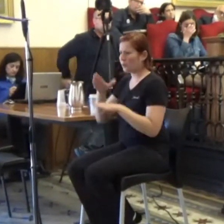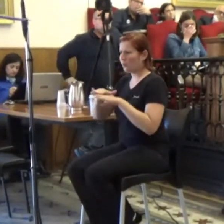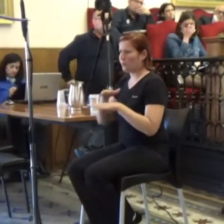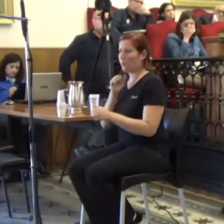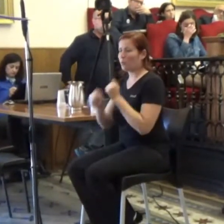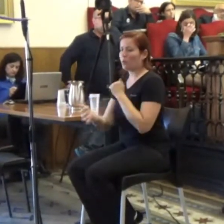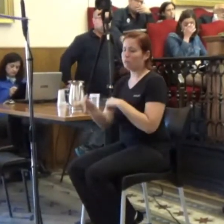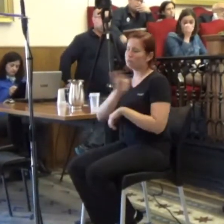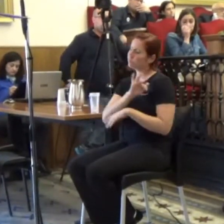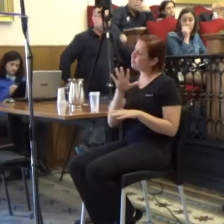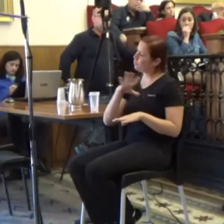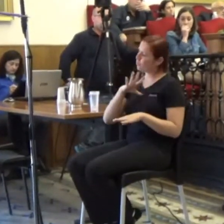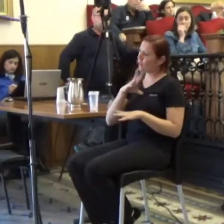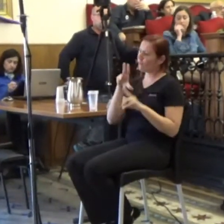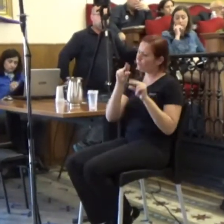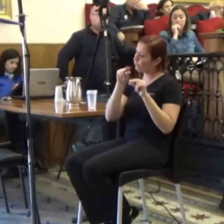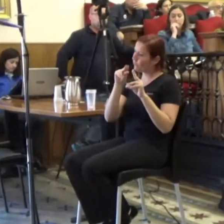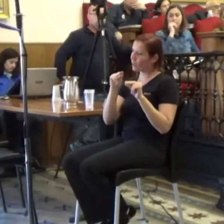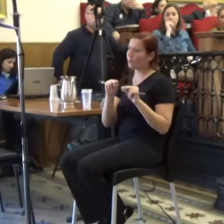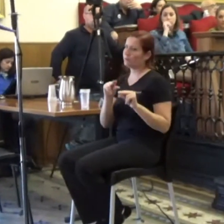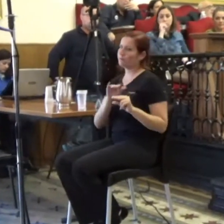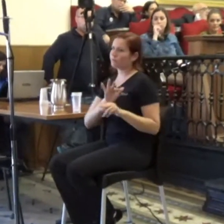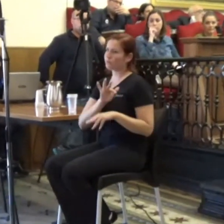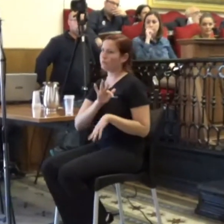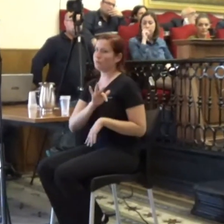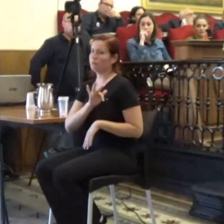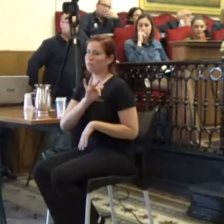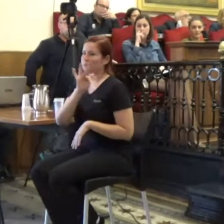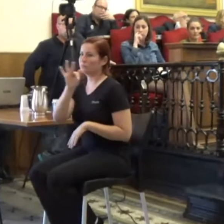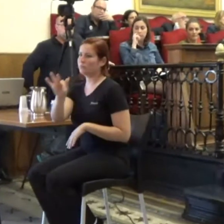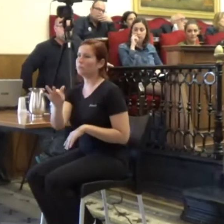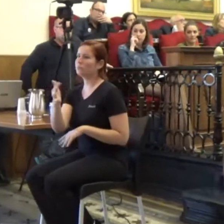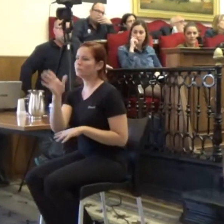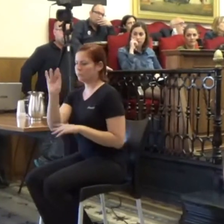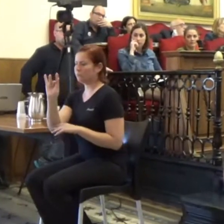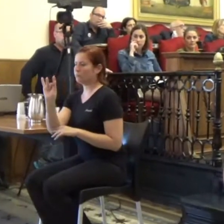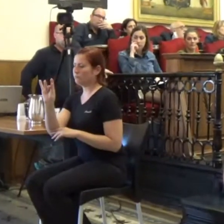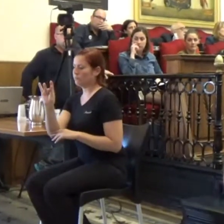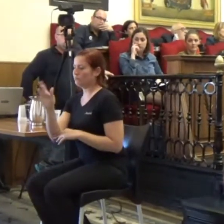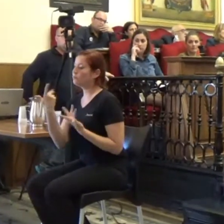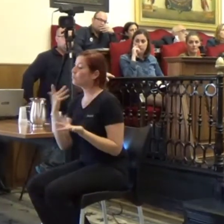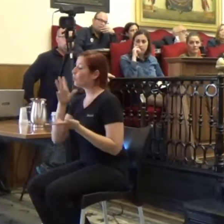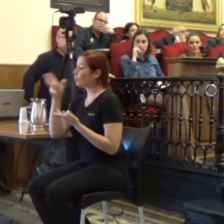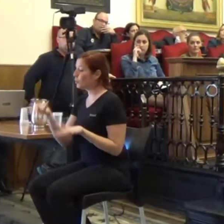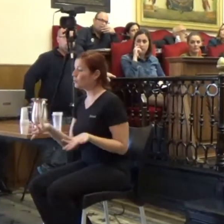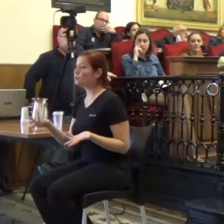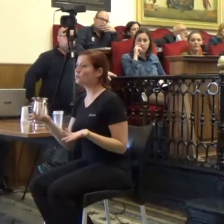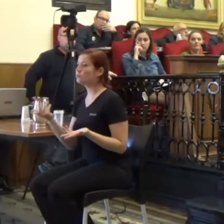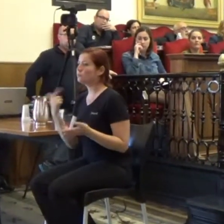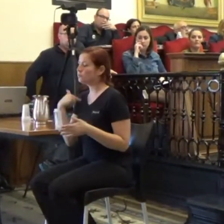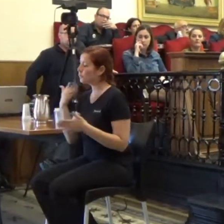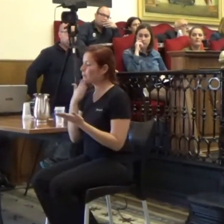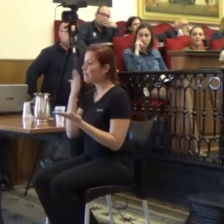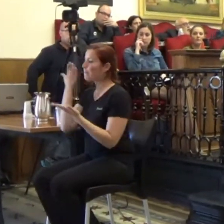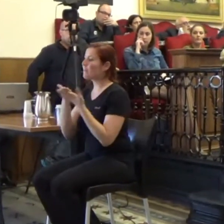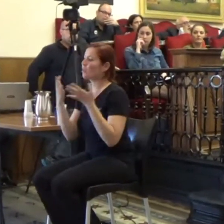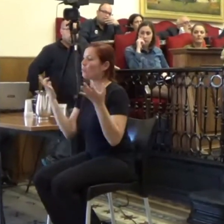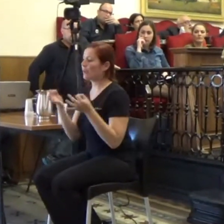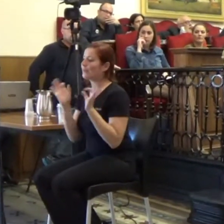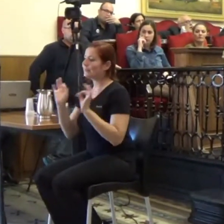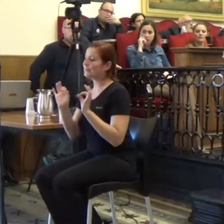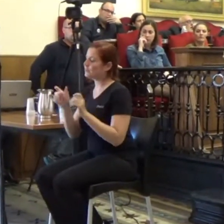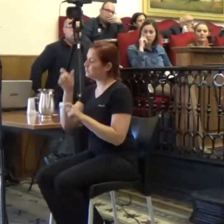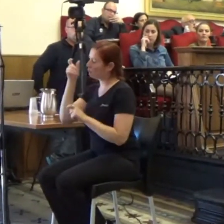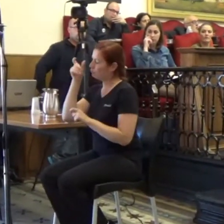caiga enferma. Luego vaya dando finalización a su intervención. Sí, vale. Por ello, te mando ante este robo que tanto las personas con